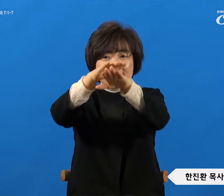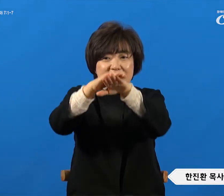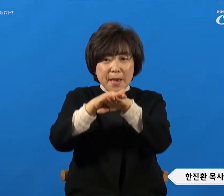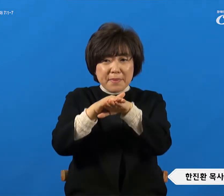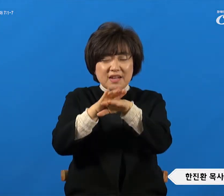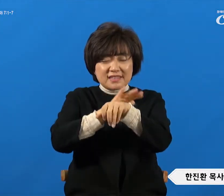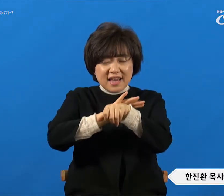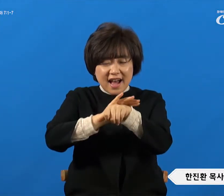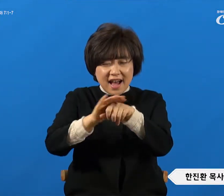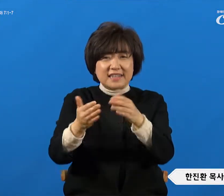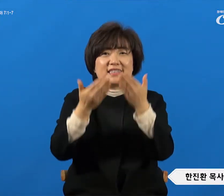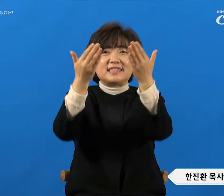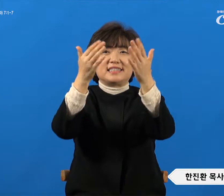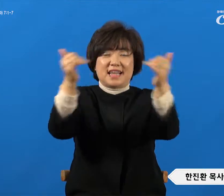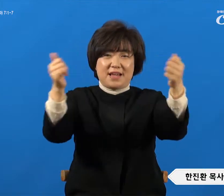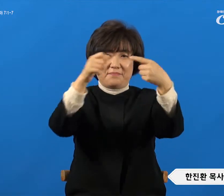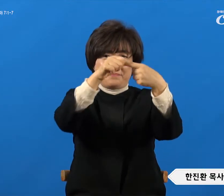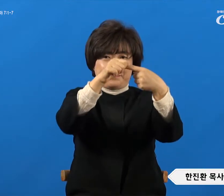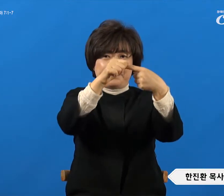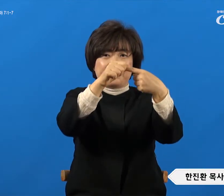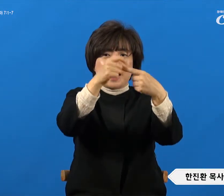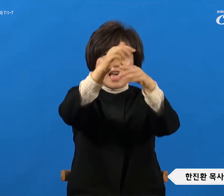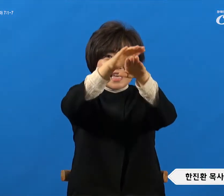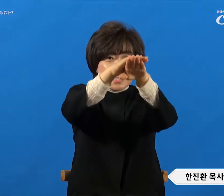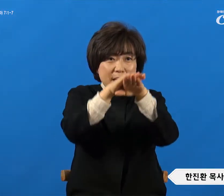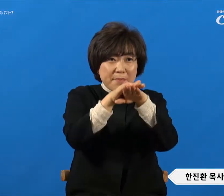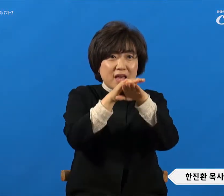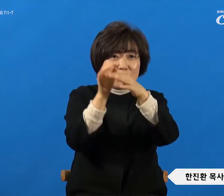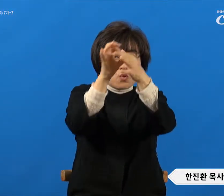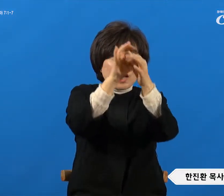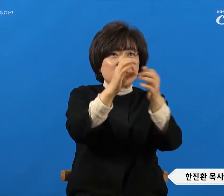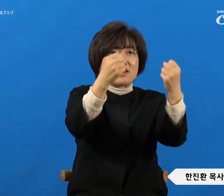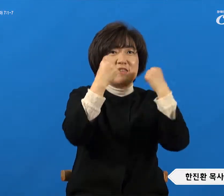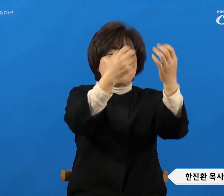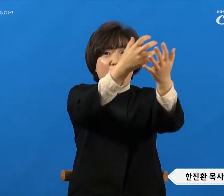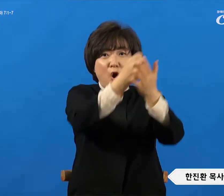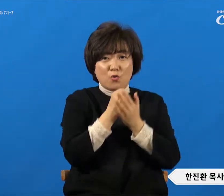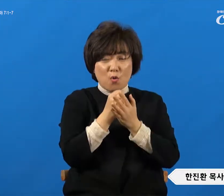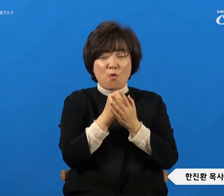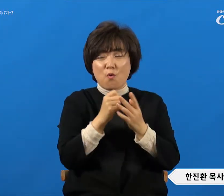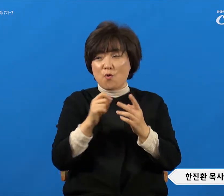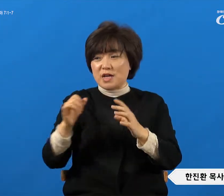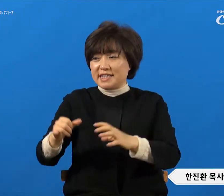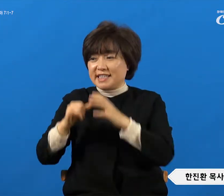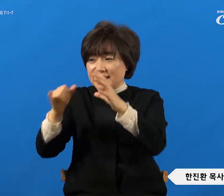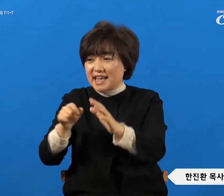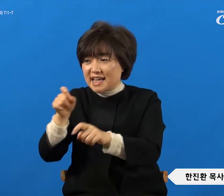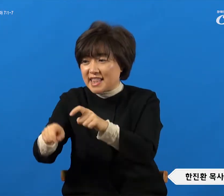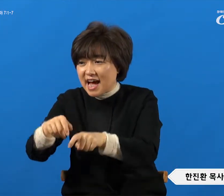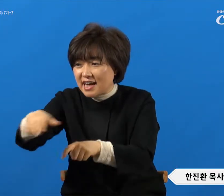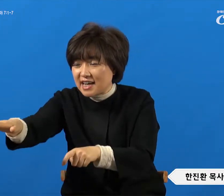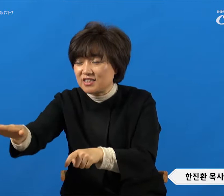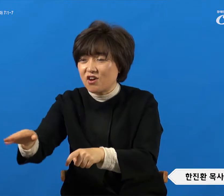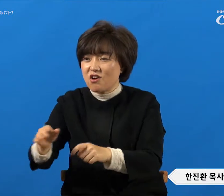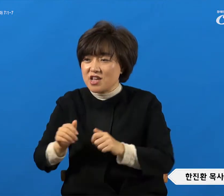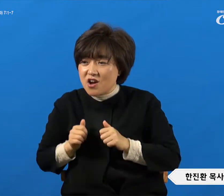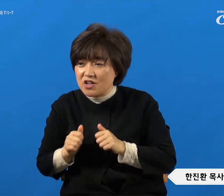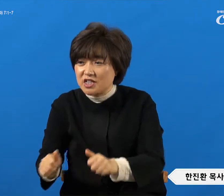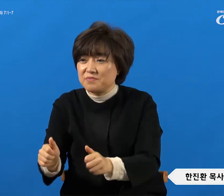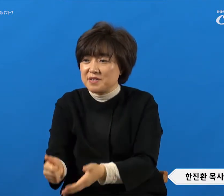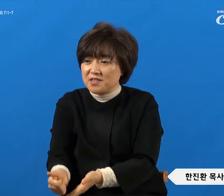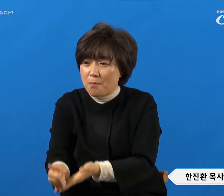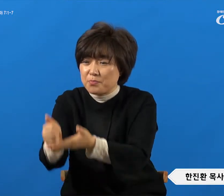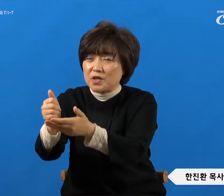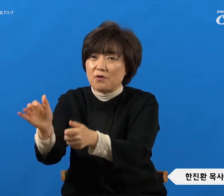예배를 소중히 여기는 사람, 그래서 예배를 통해서 힘을 얻고 그 다음에 세상 속에 들어가서 열심히